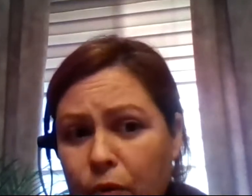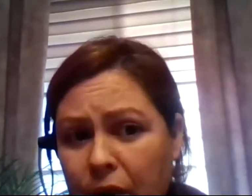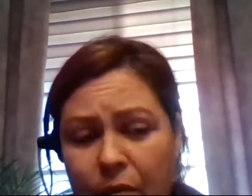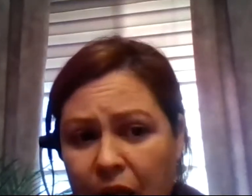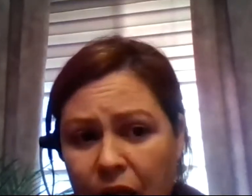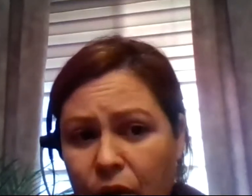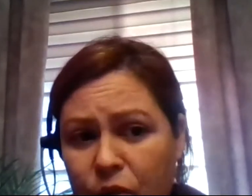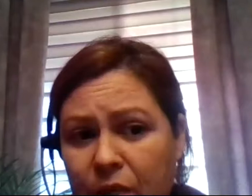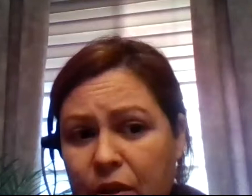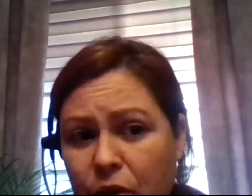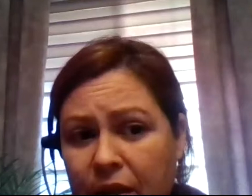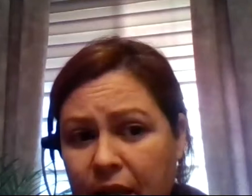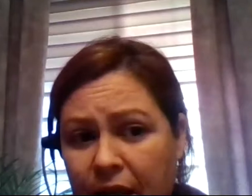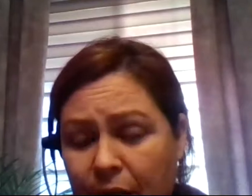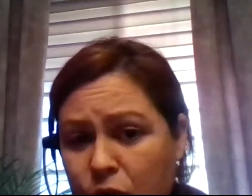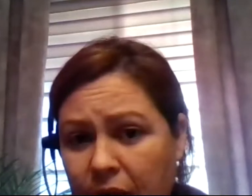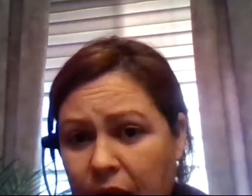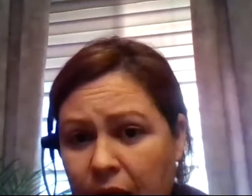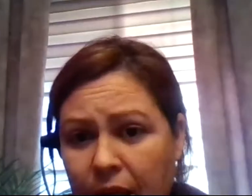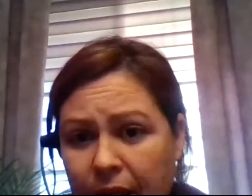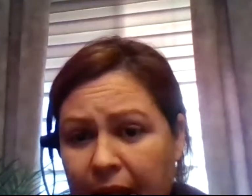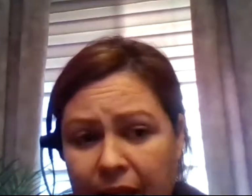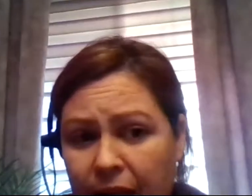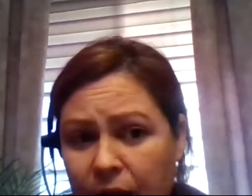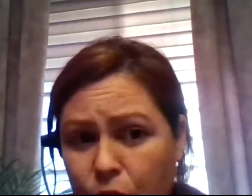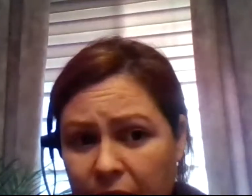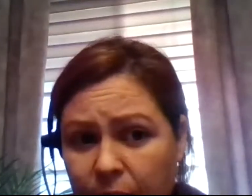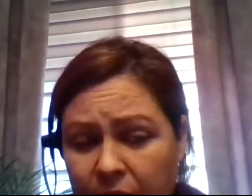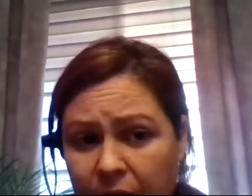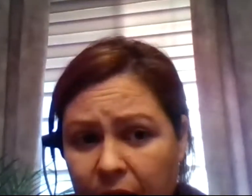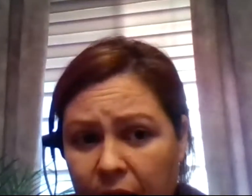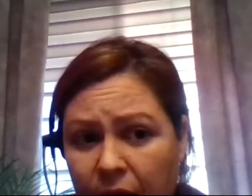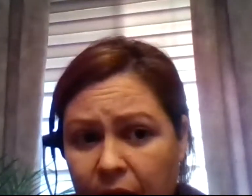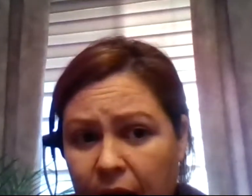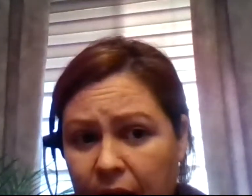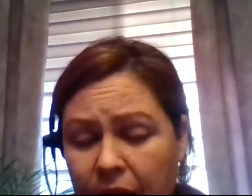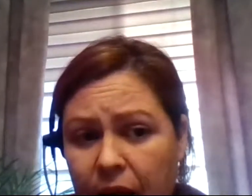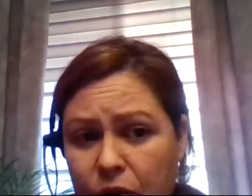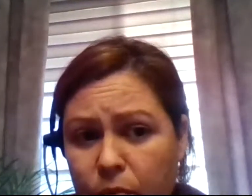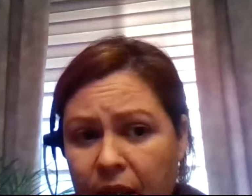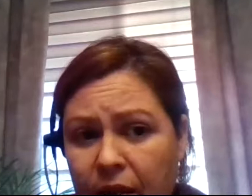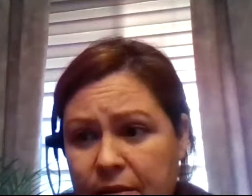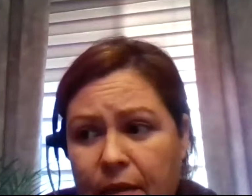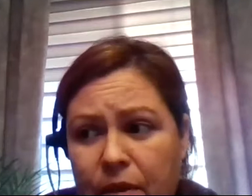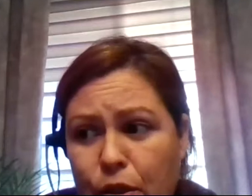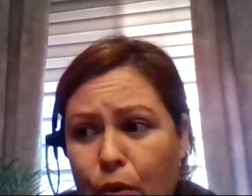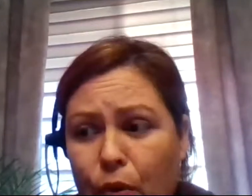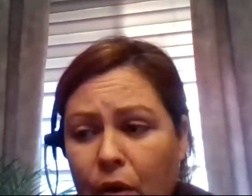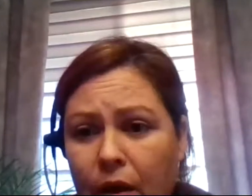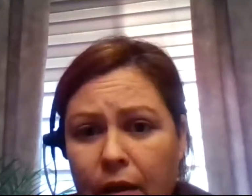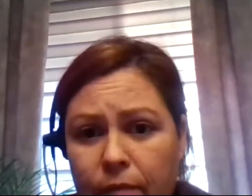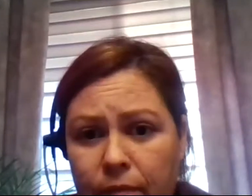la autodeterminación de muchas personas que creíamos que la tenían totalmente adquirida y asumida, se ha